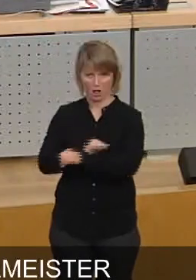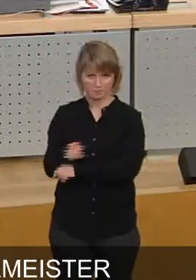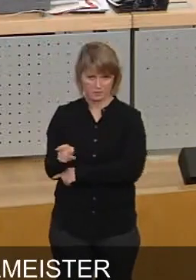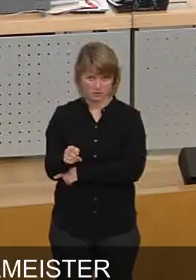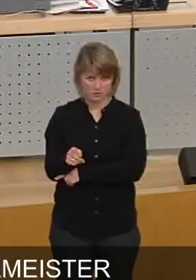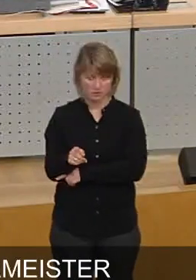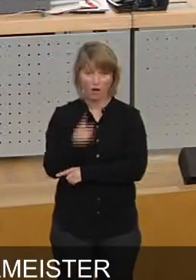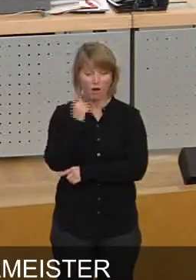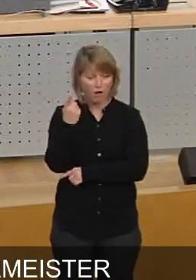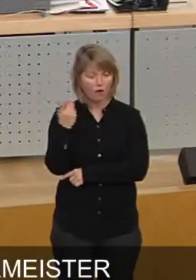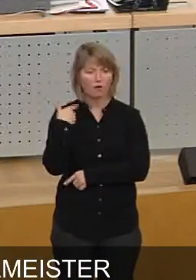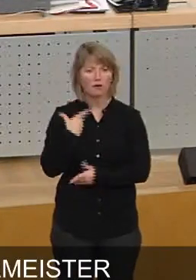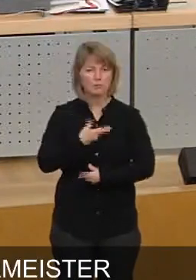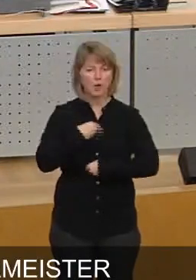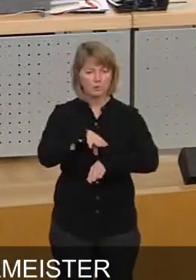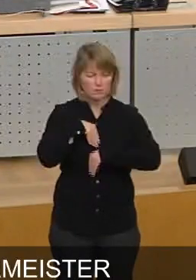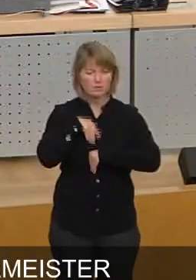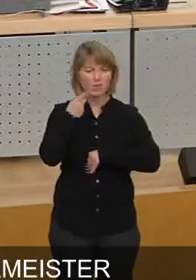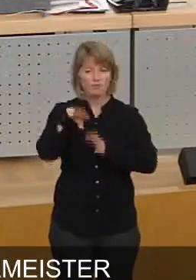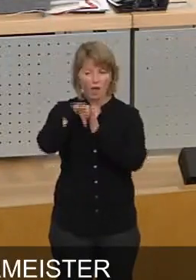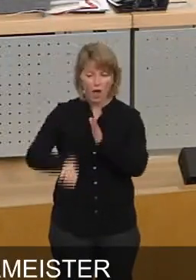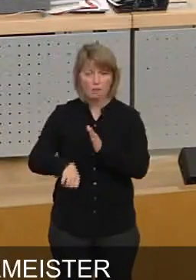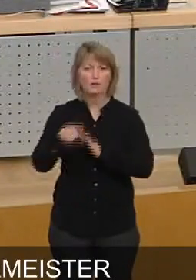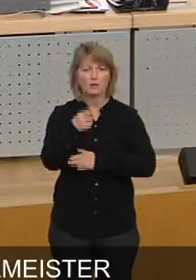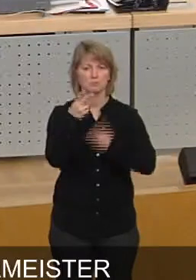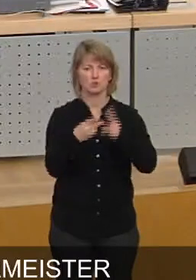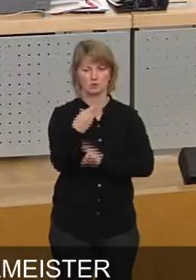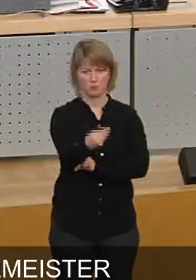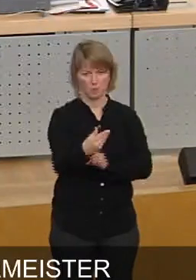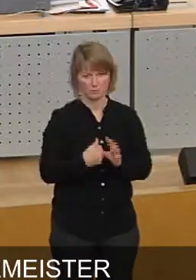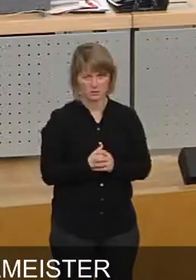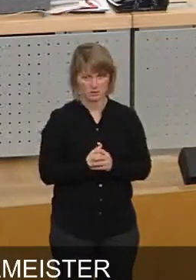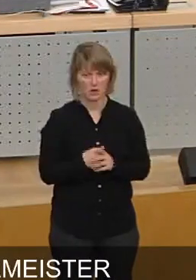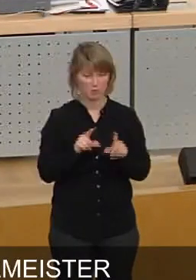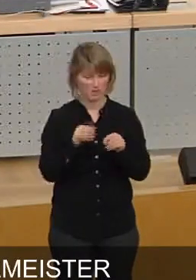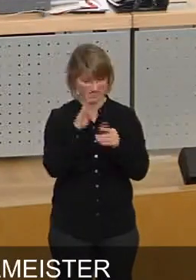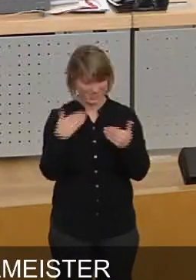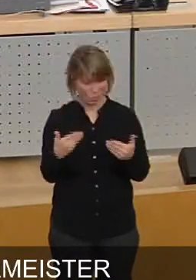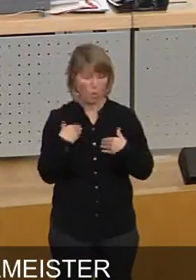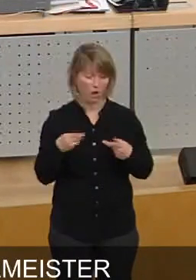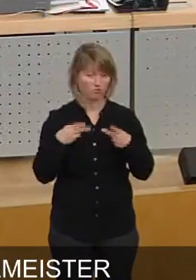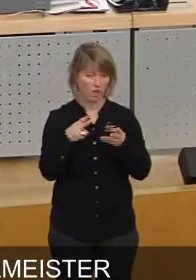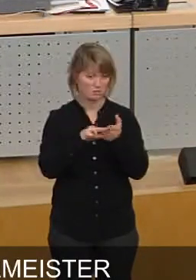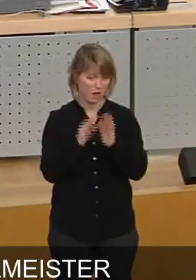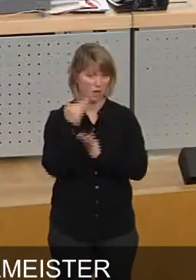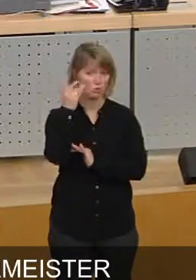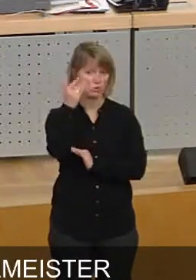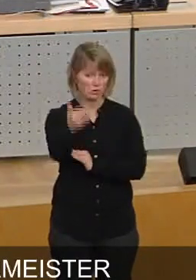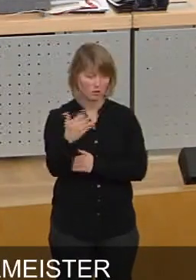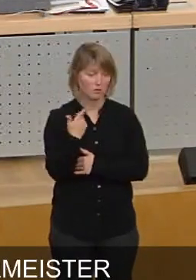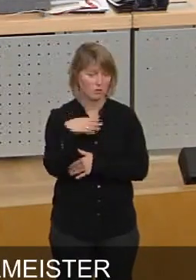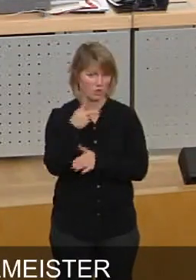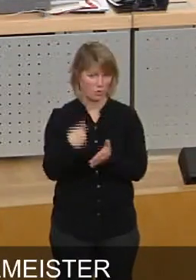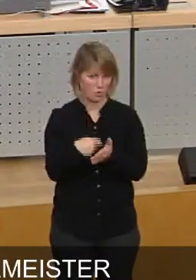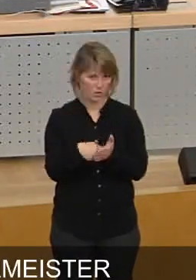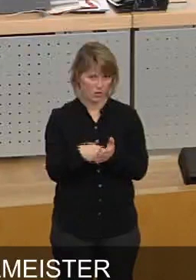Aufstellfläche wieder entzogen werden kann. Das wird unsere Straßenplanung nicht nur einschränken, sondern vor allem auch teurer machen. Ich sehe deswegen